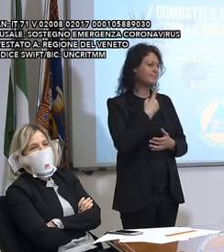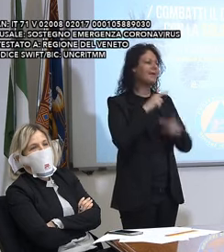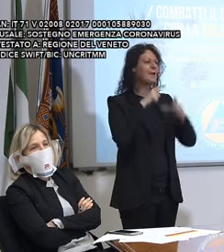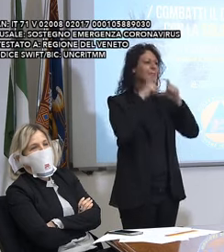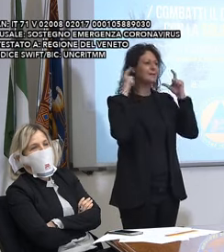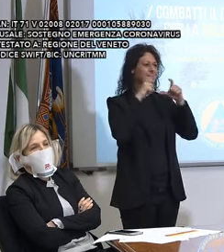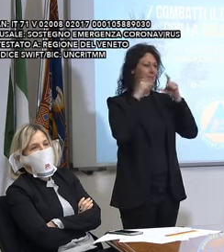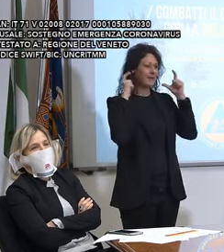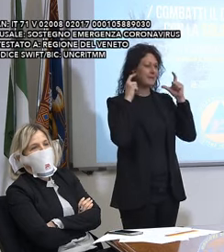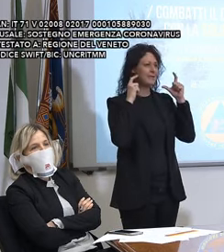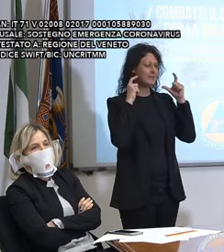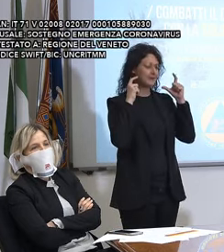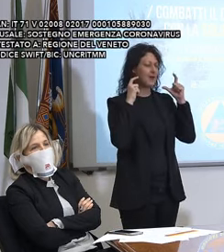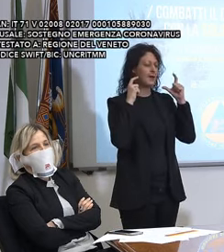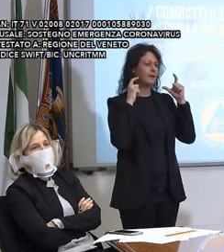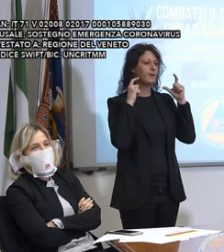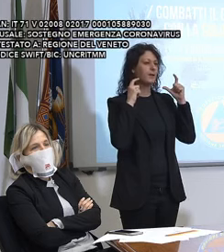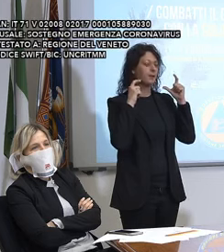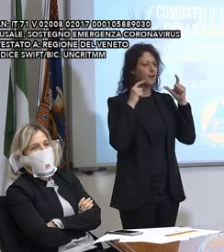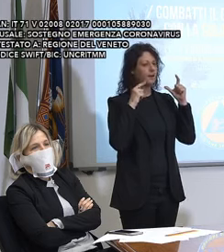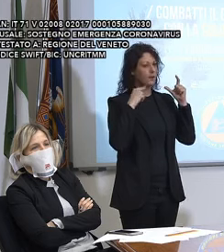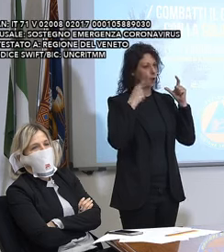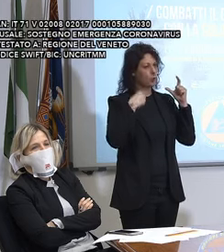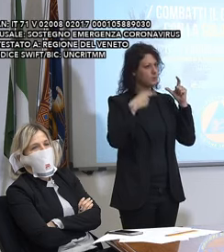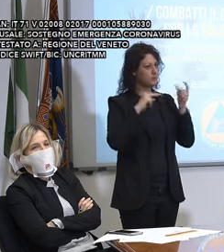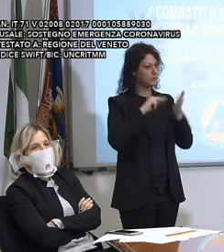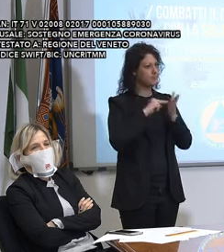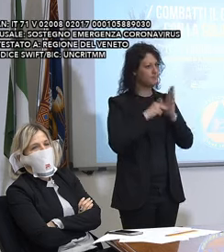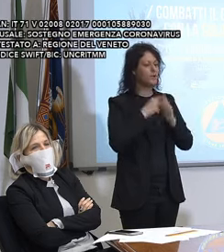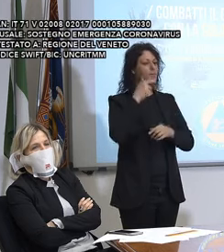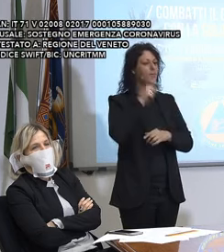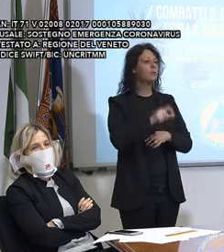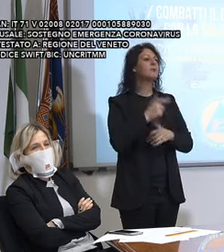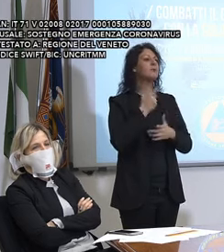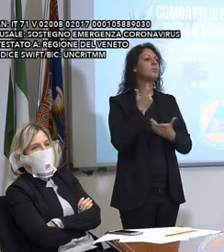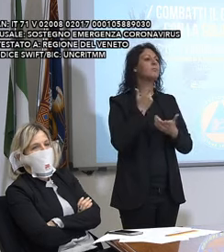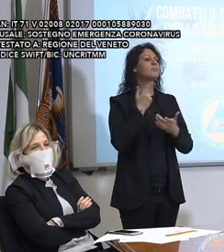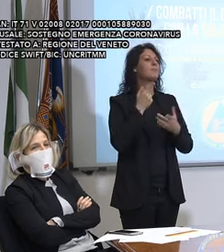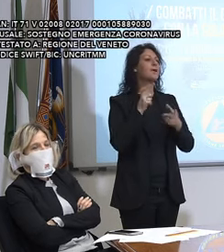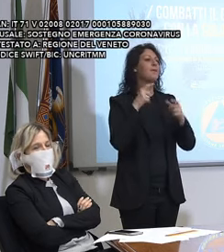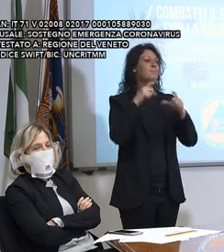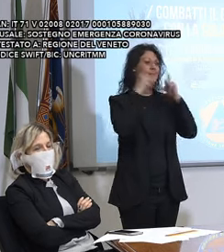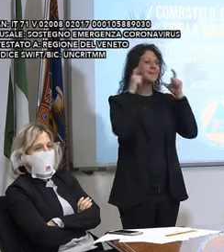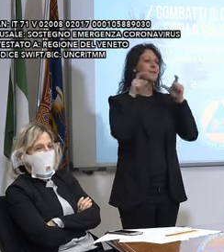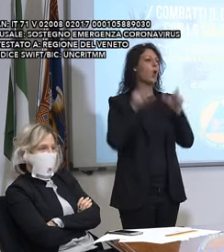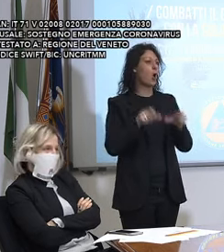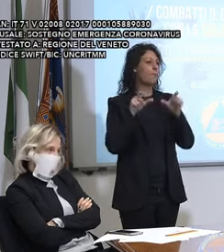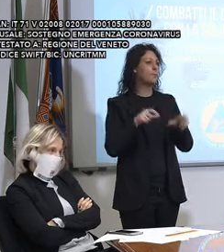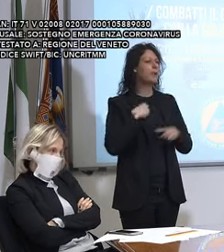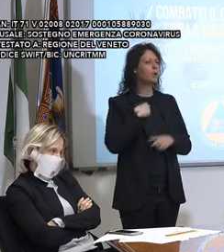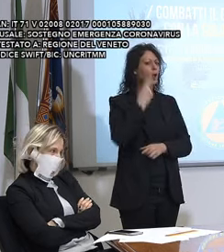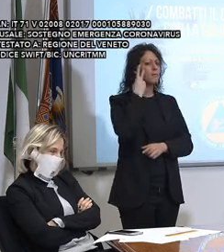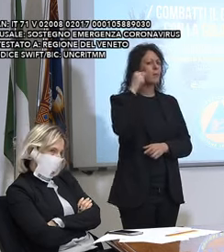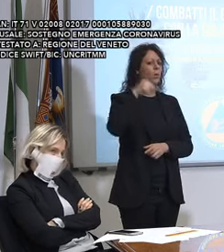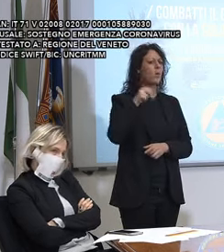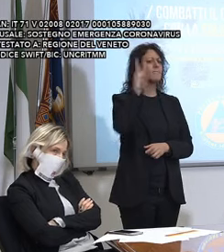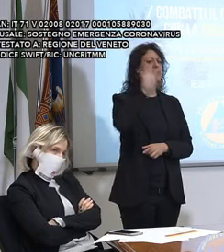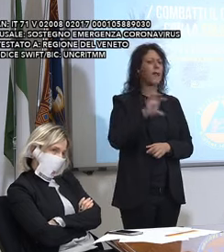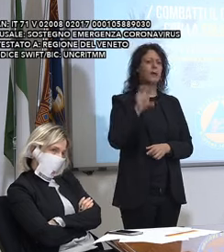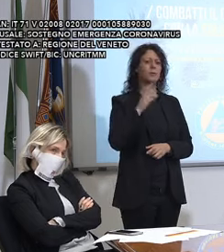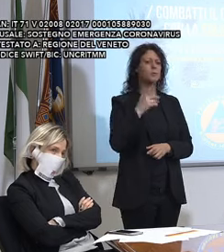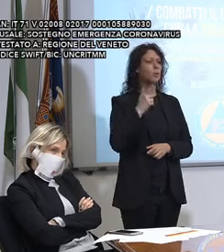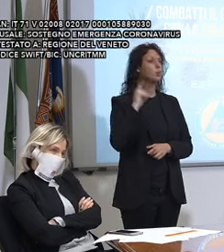resta sempre aperta, perché con l'obbligatorietà che da noi in Veneto vediamo comunque tutti i giorni che non tutti continuano ad usarla.